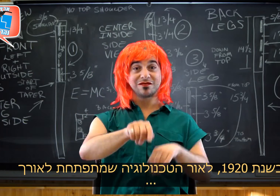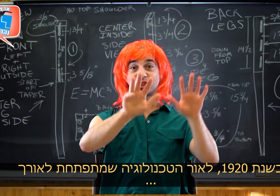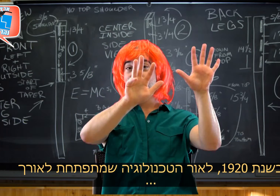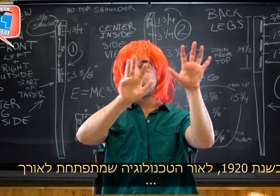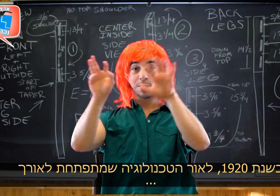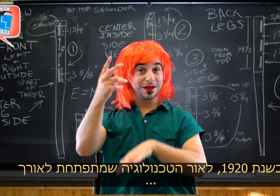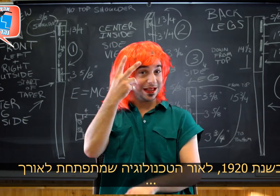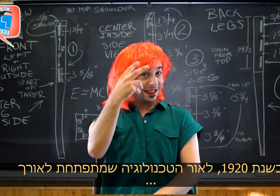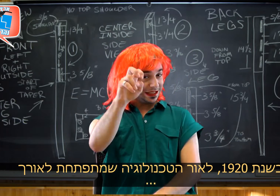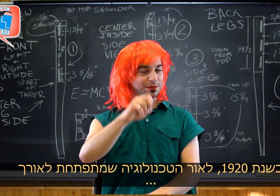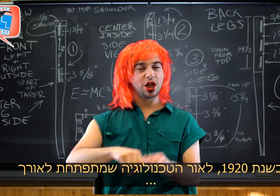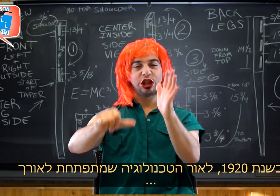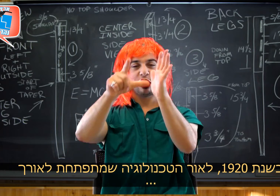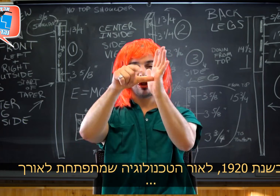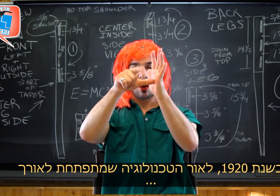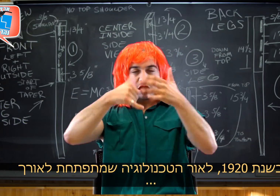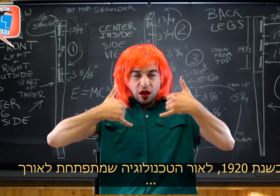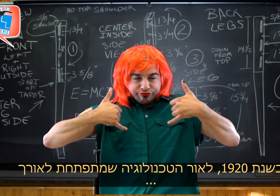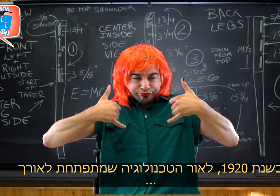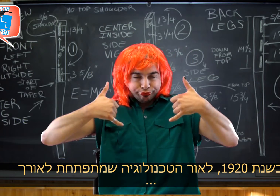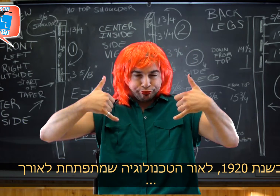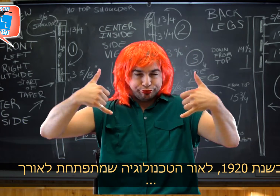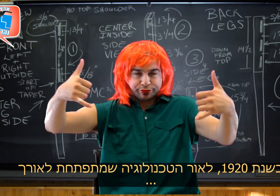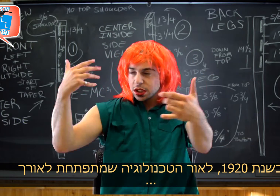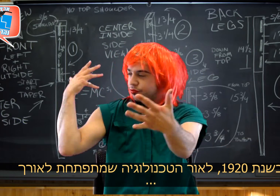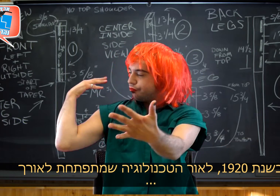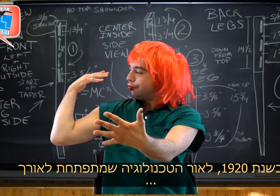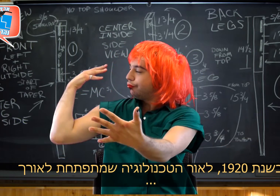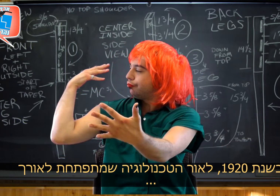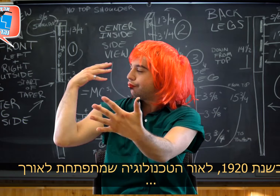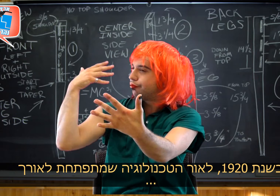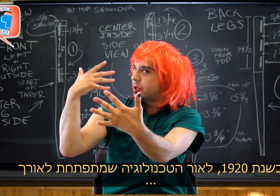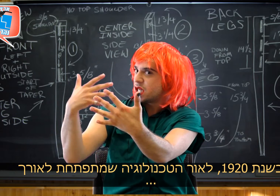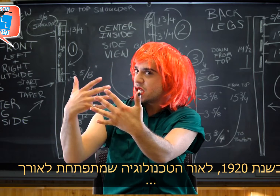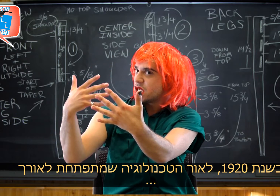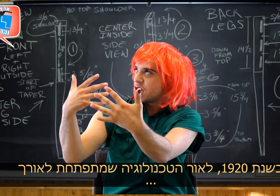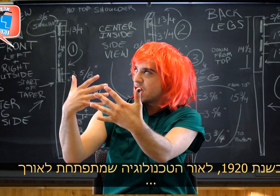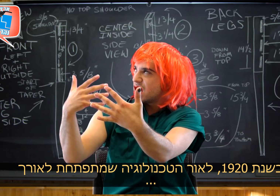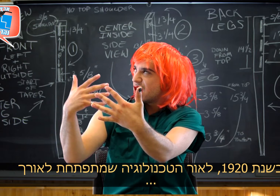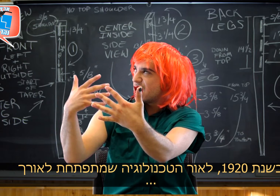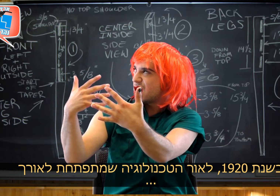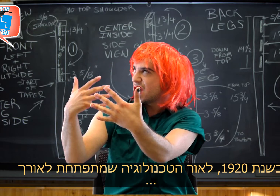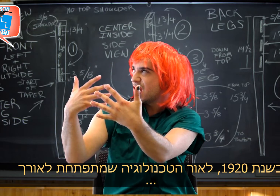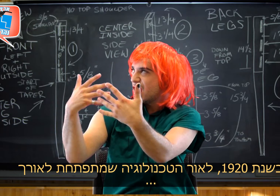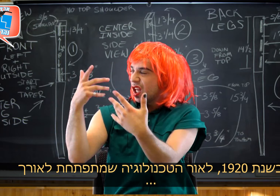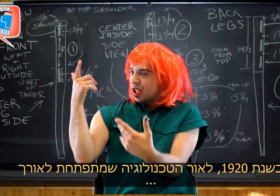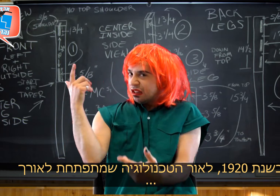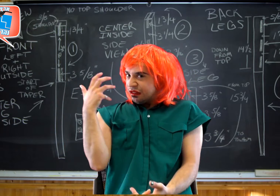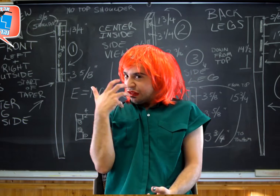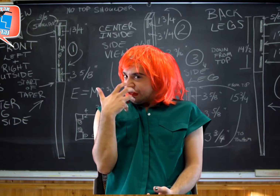בשנת 1920, לאור הטכנולוגיה שמתפתחת לאורך...